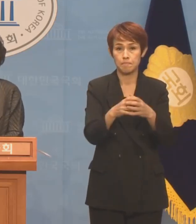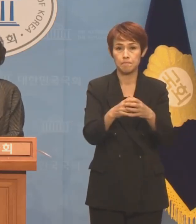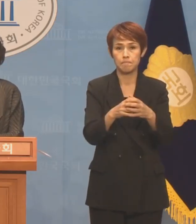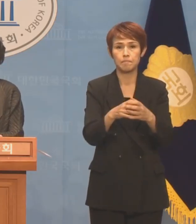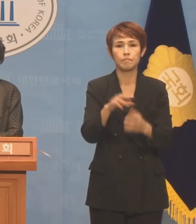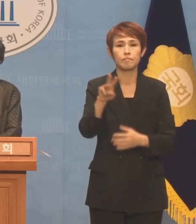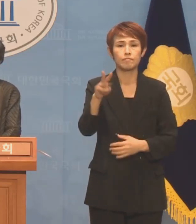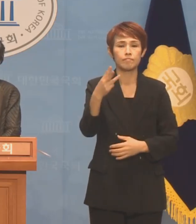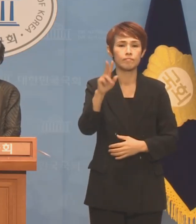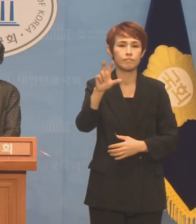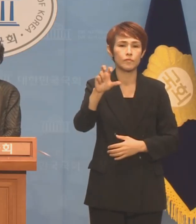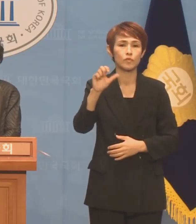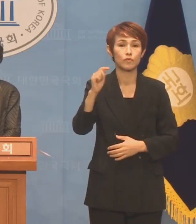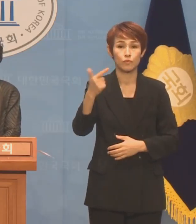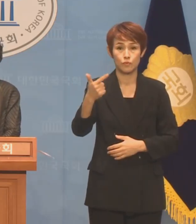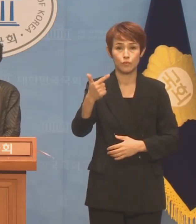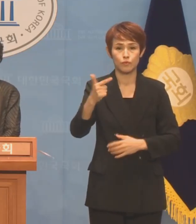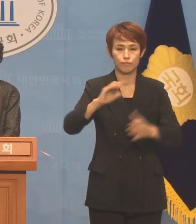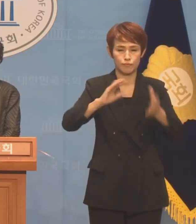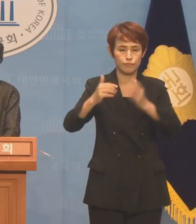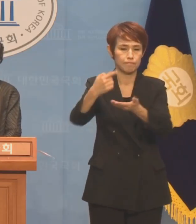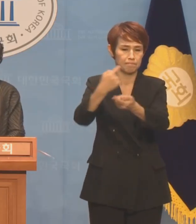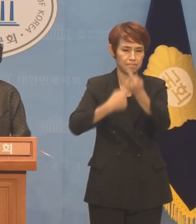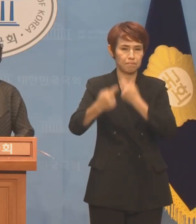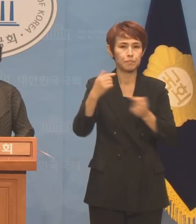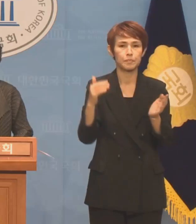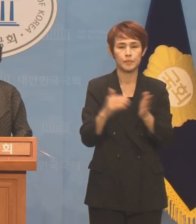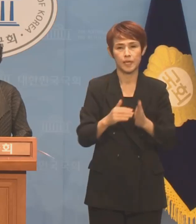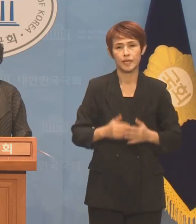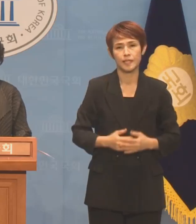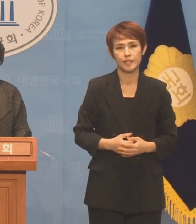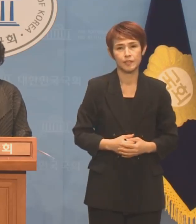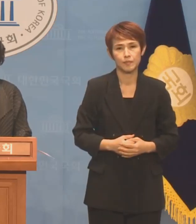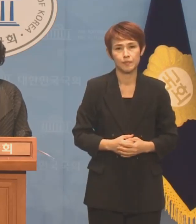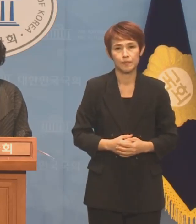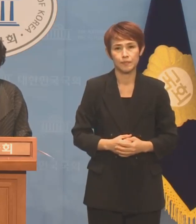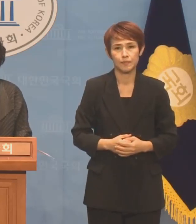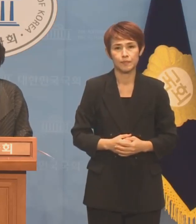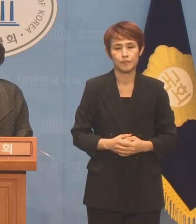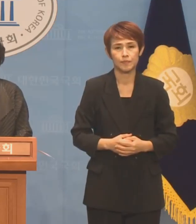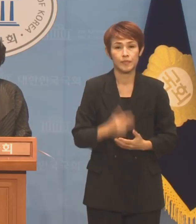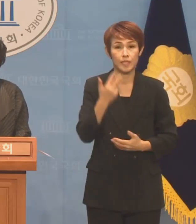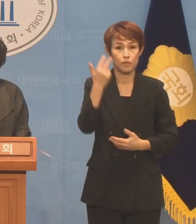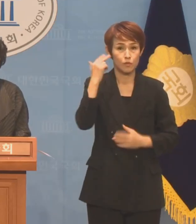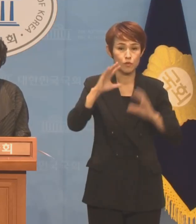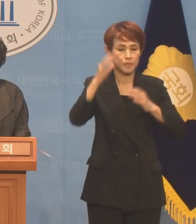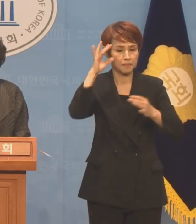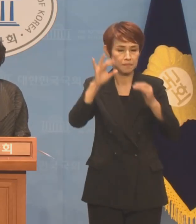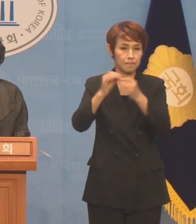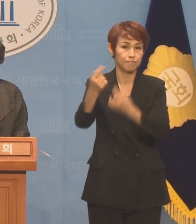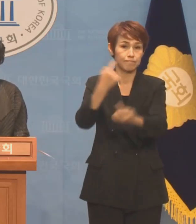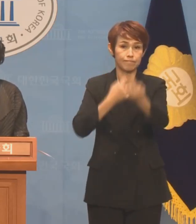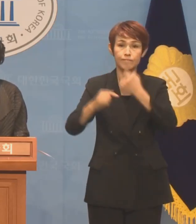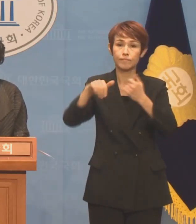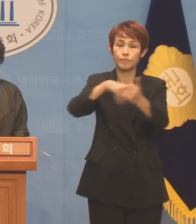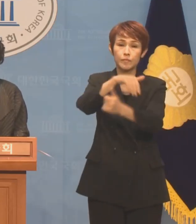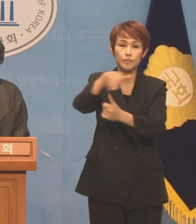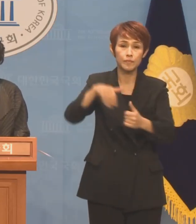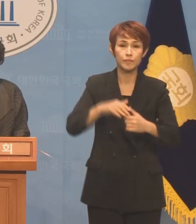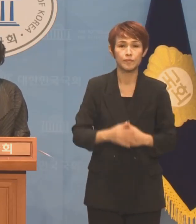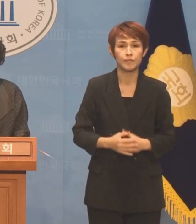총 326건의 의안이 접수되었습니다. 다음은 지난주 국민동의청원